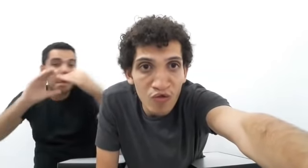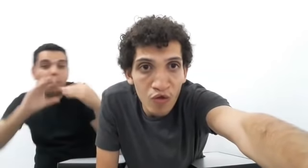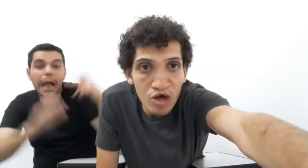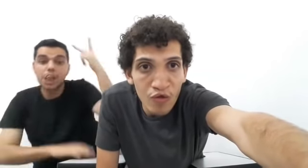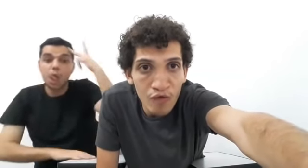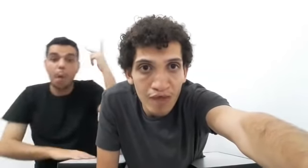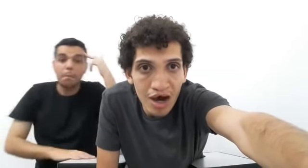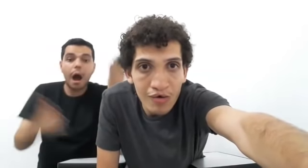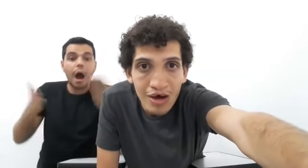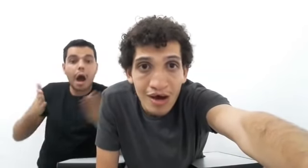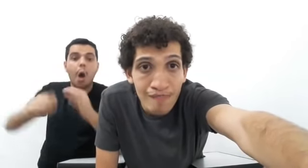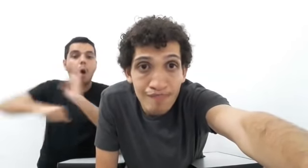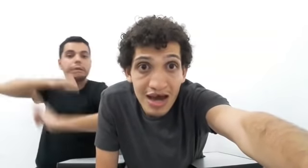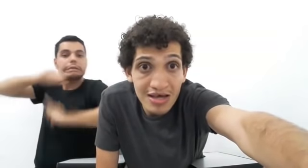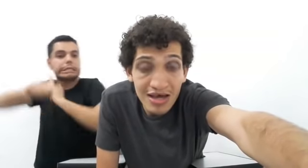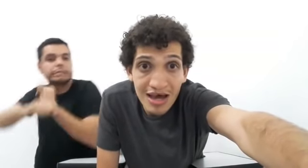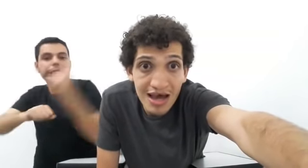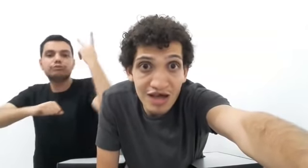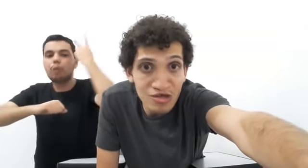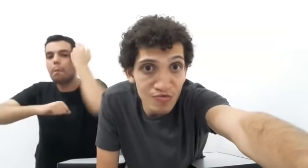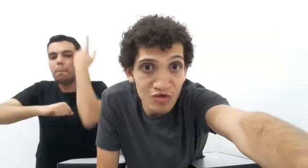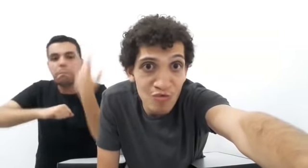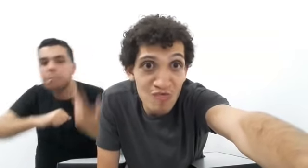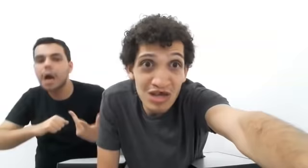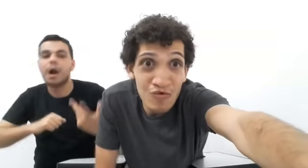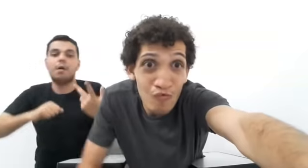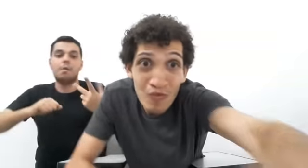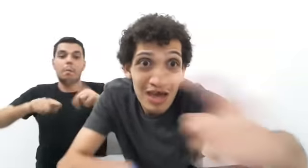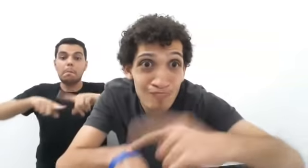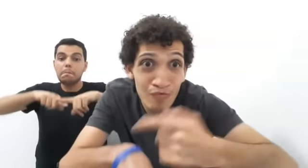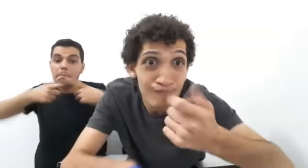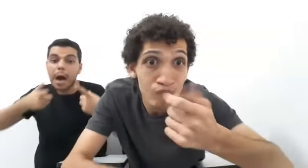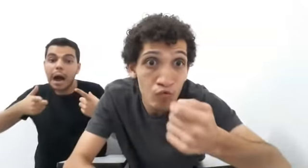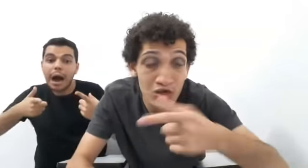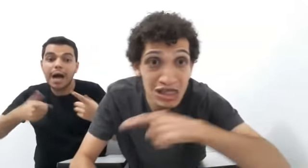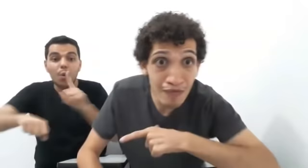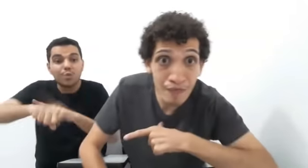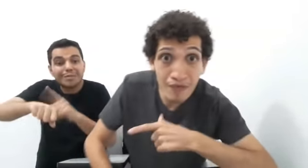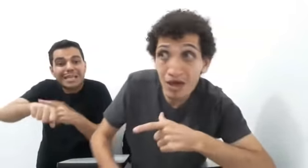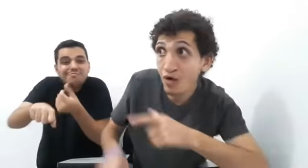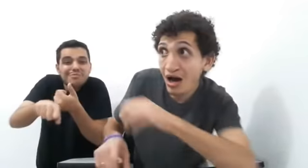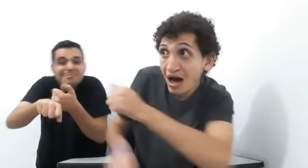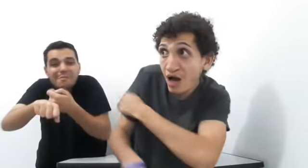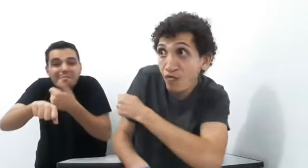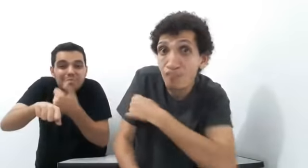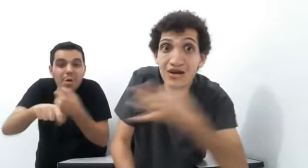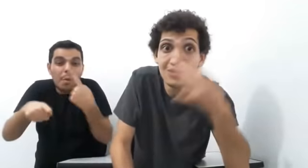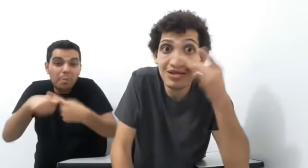nós normal, mas a gente respondeu que o tempo tá pouco. Aqui tá tendo aluno